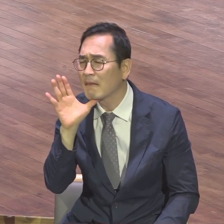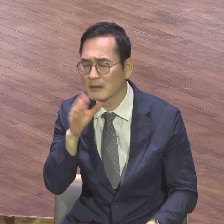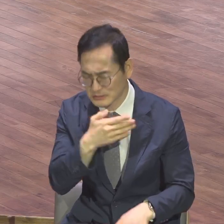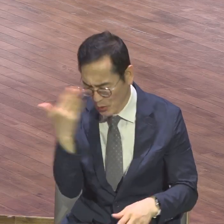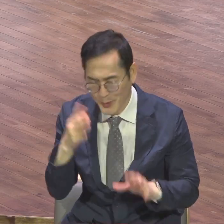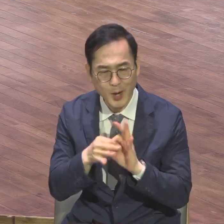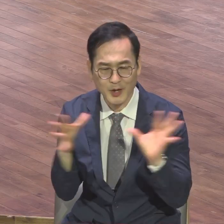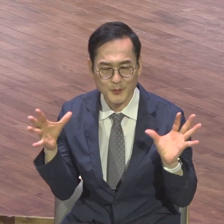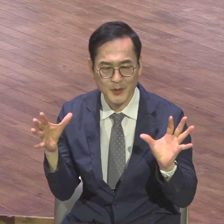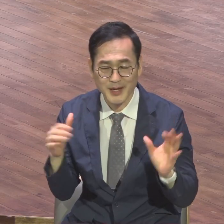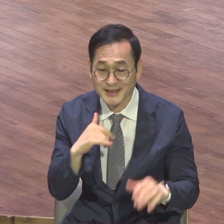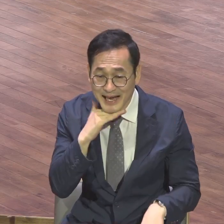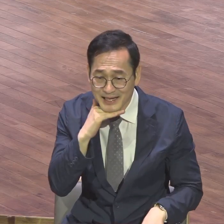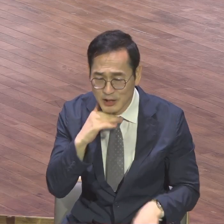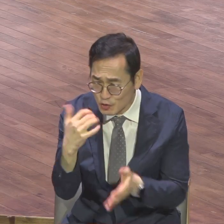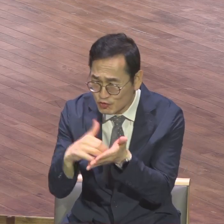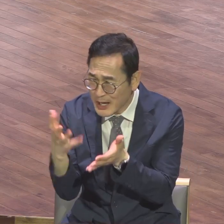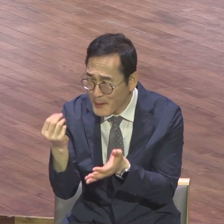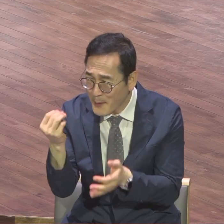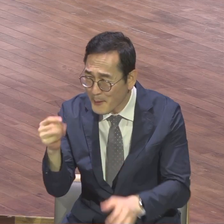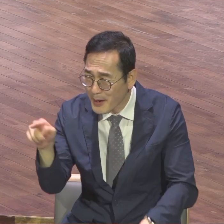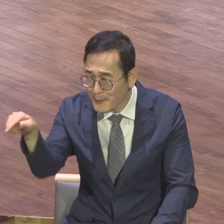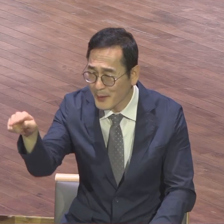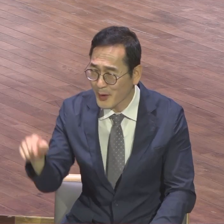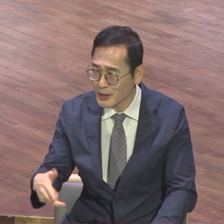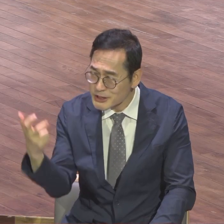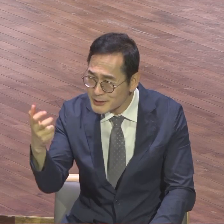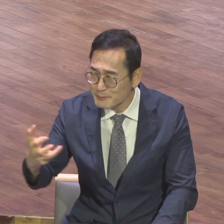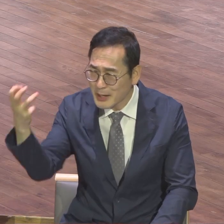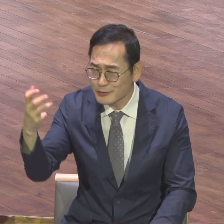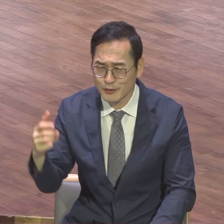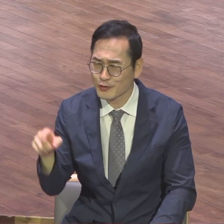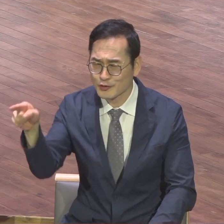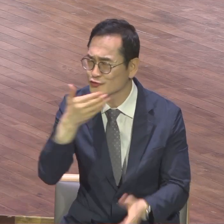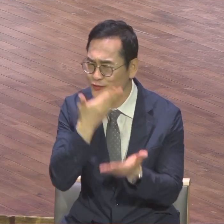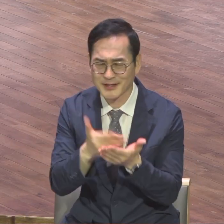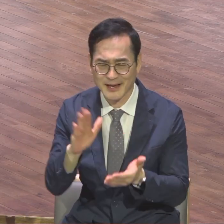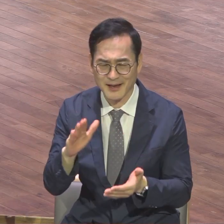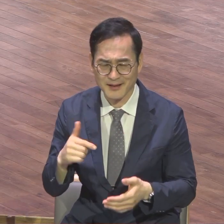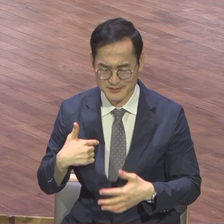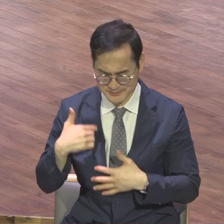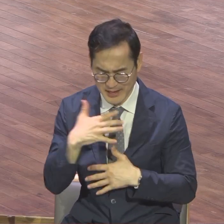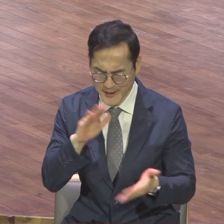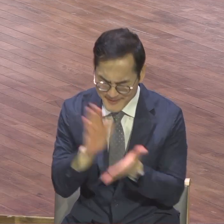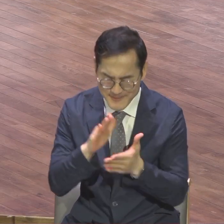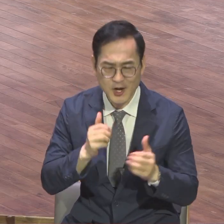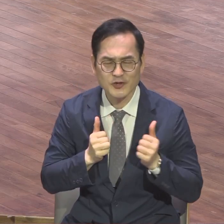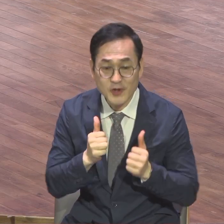제가 종종 이렇게 39세라는 말을 하는데 왜 그런 말 하느냐?